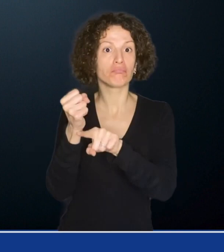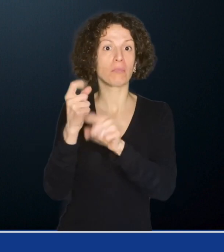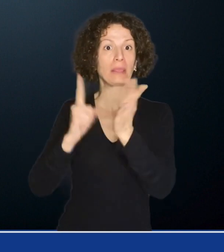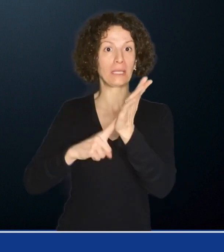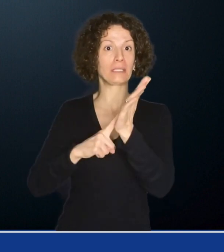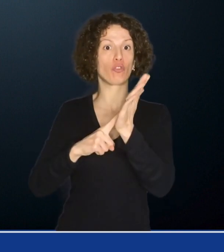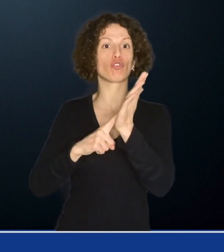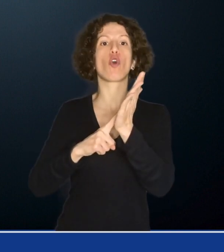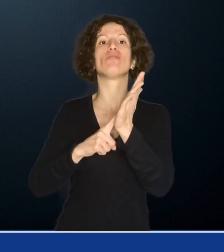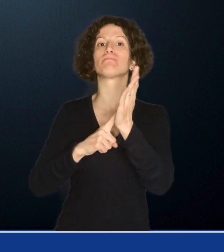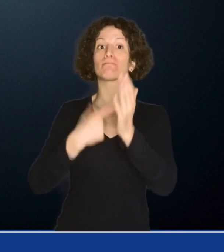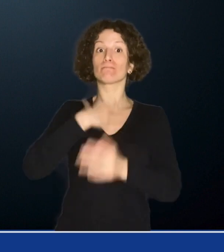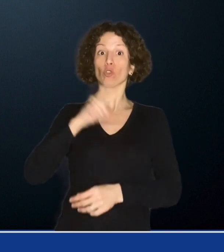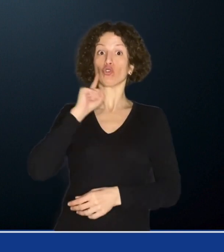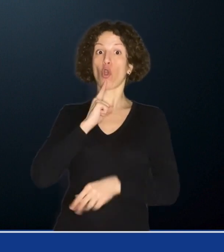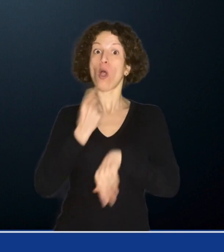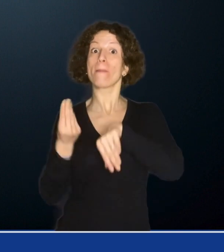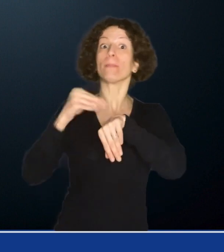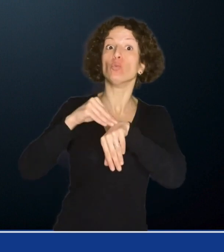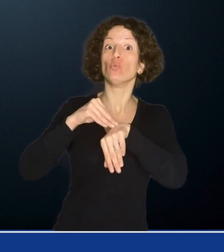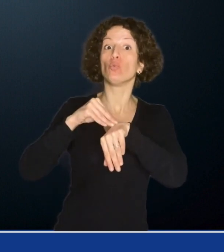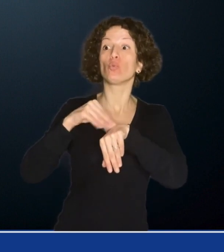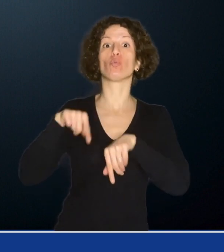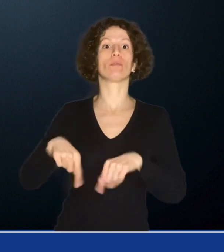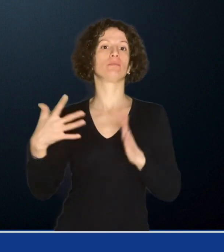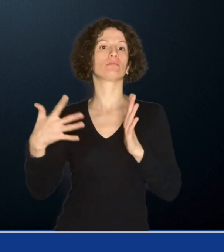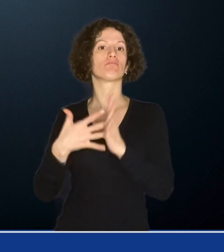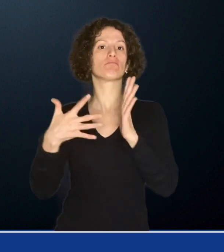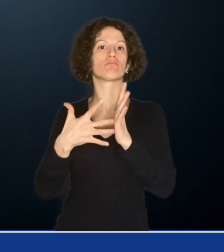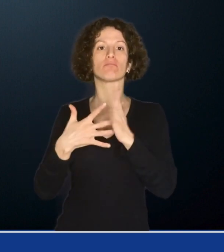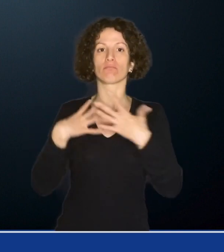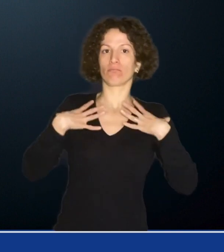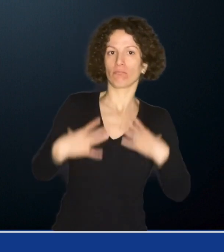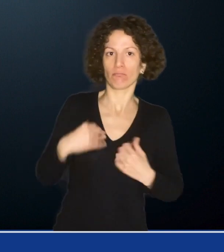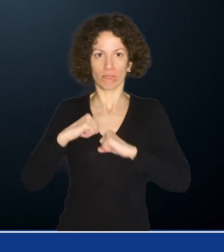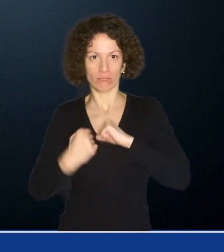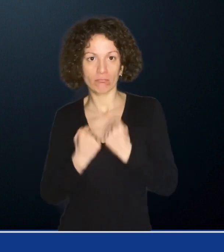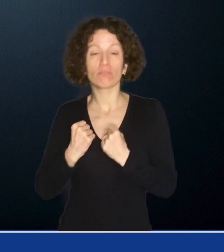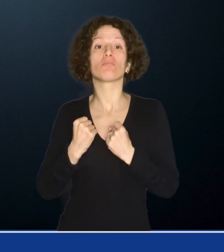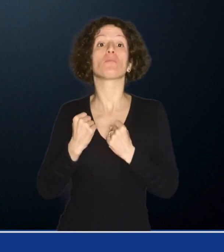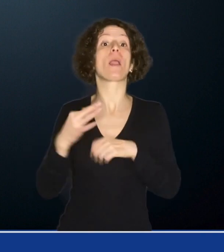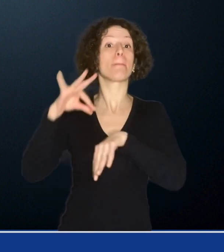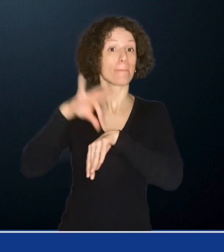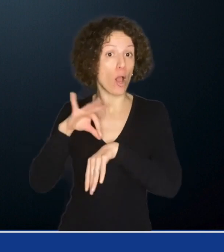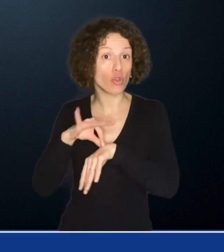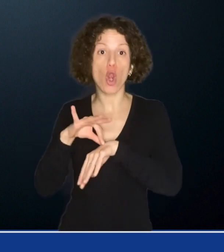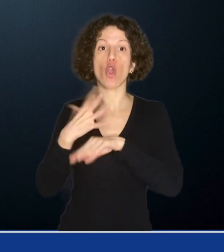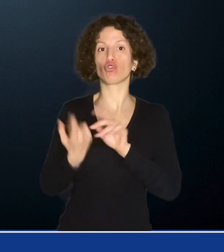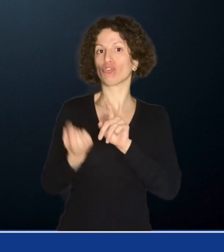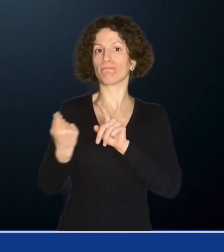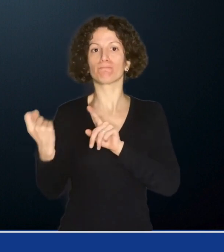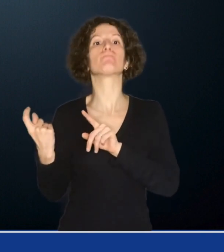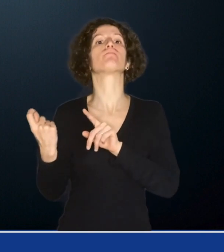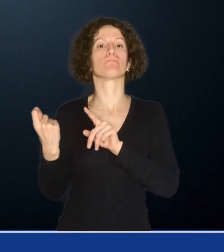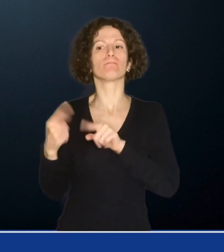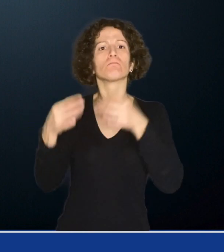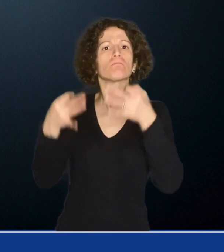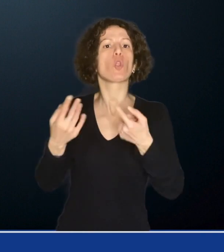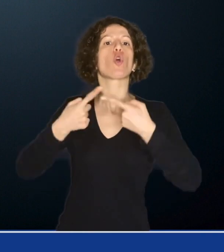necessaria attestazione rilasciata dalla Commissione medico legale che attesti una capacità di deambulazione sensibilmente ridotta